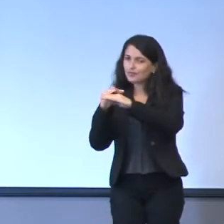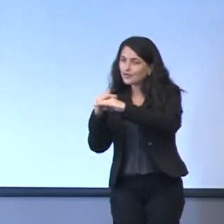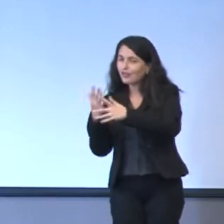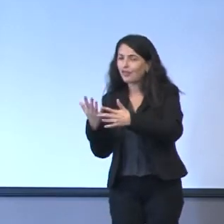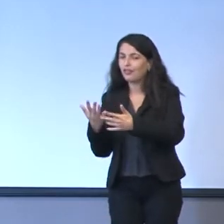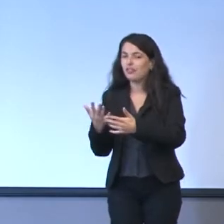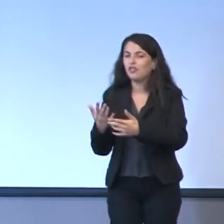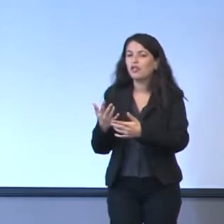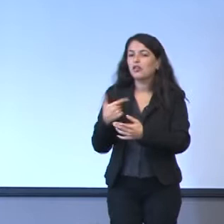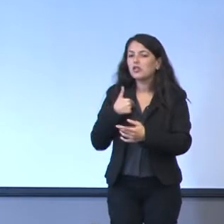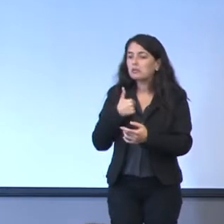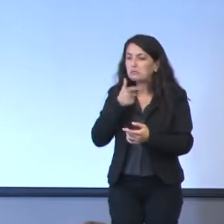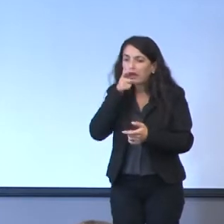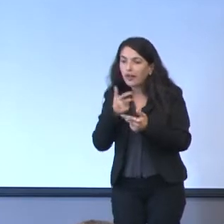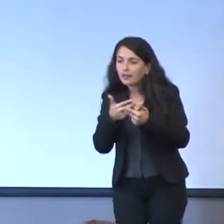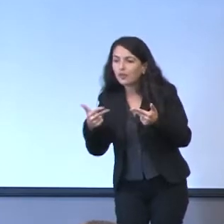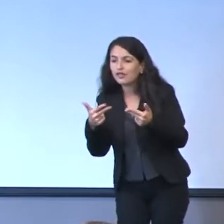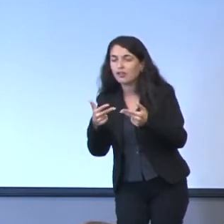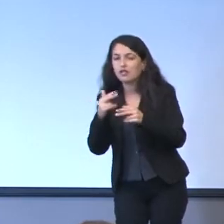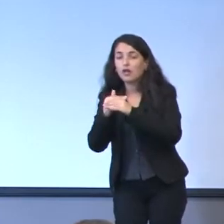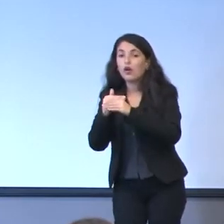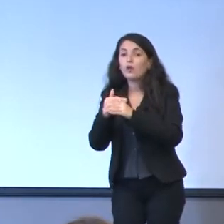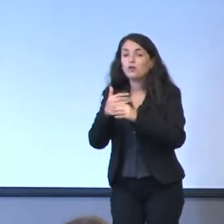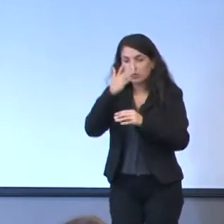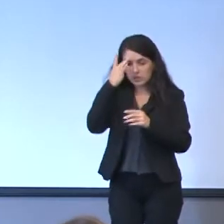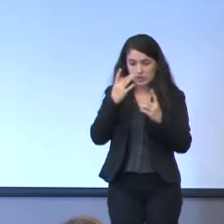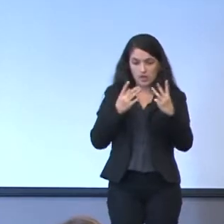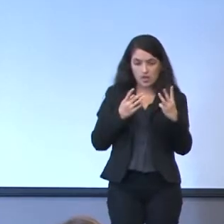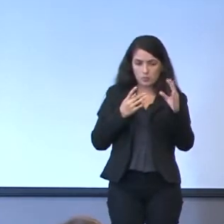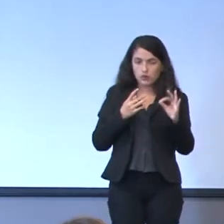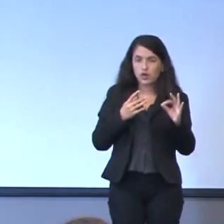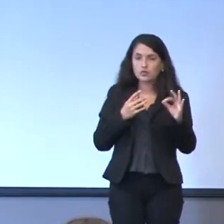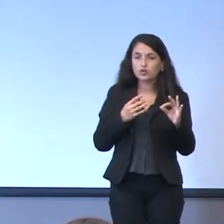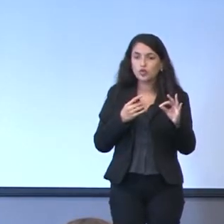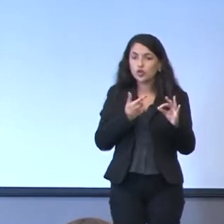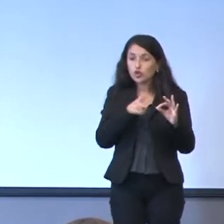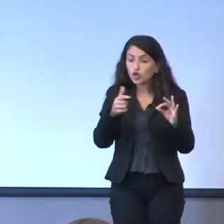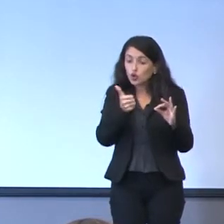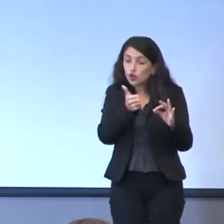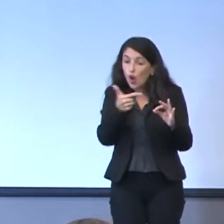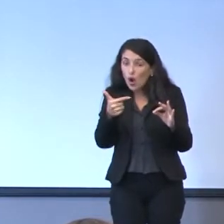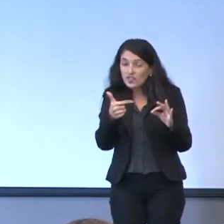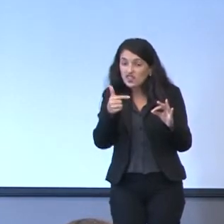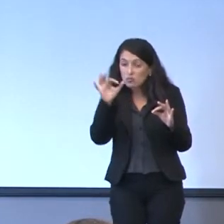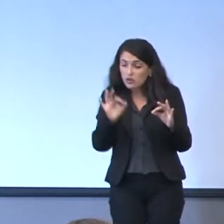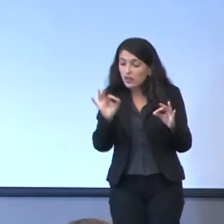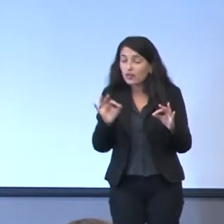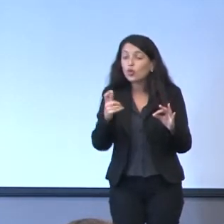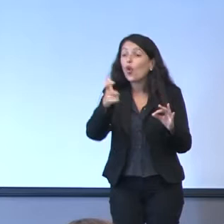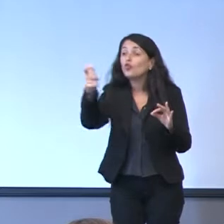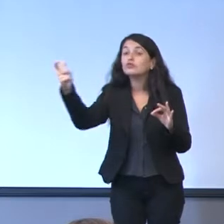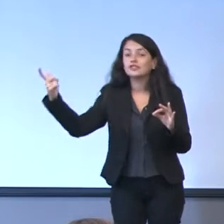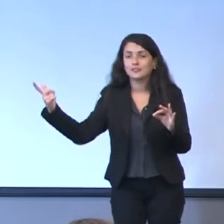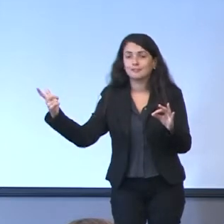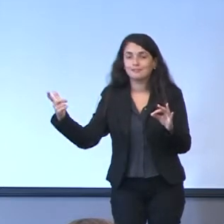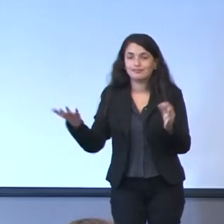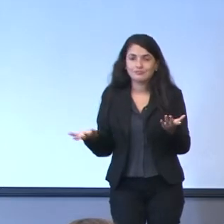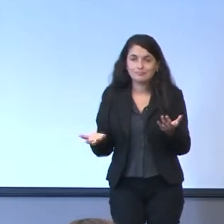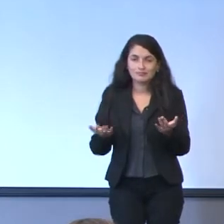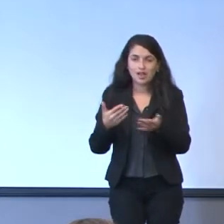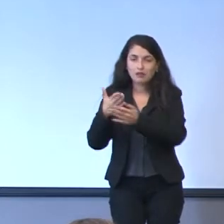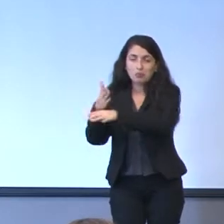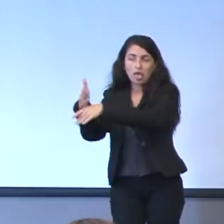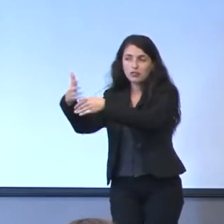interesses que eles? Onde é que estão essas pessoas? uma coisa que, quando eu comecei